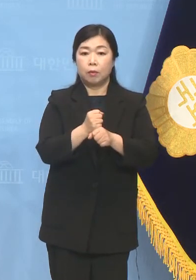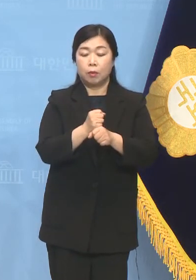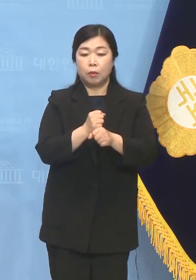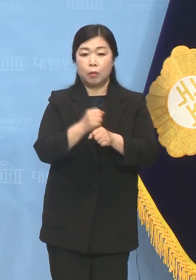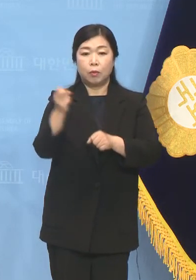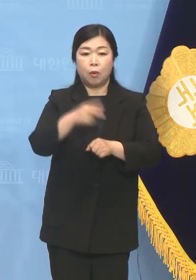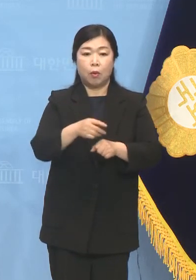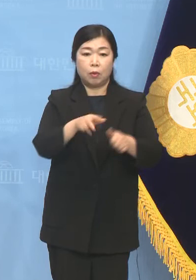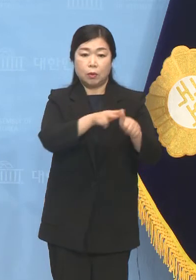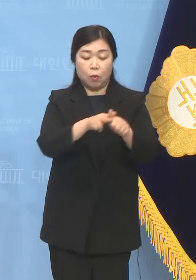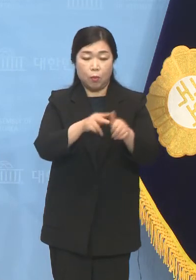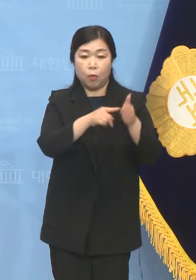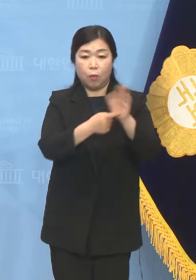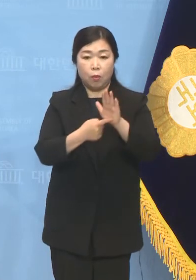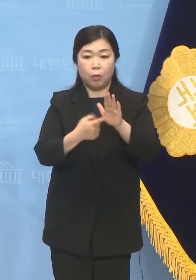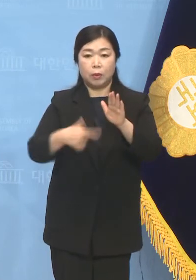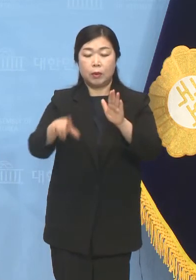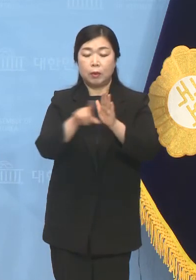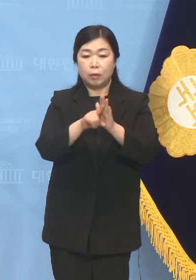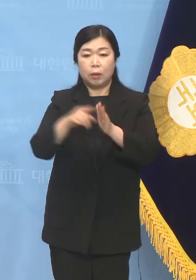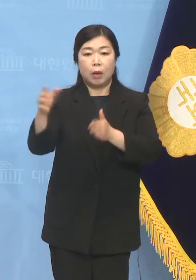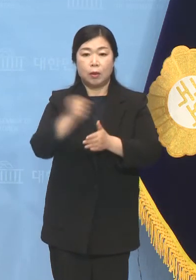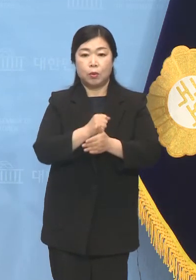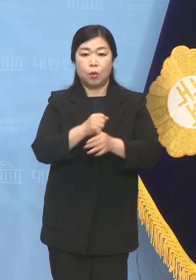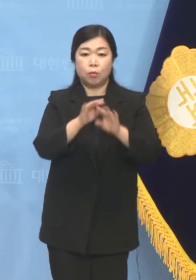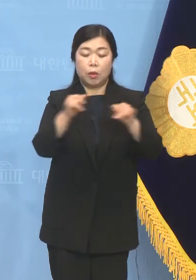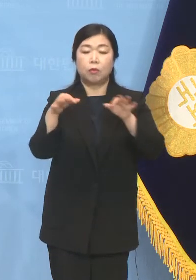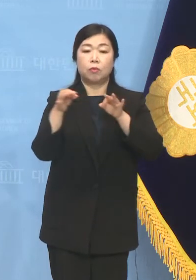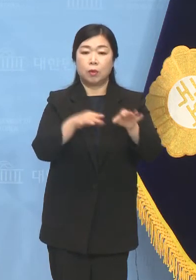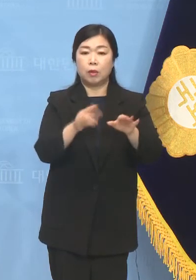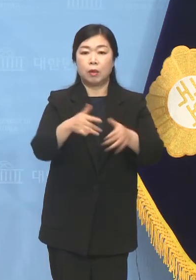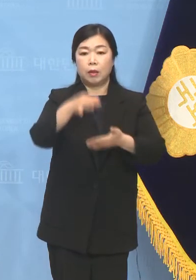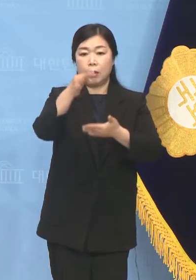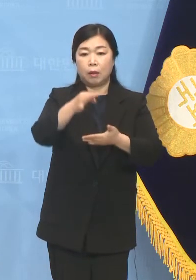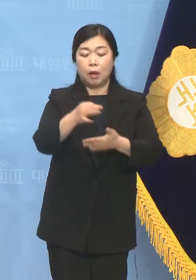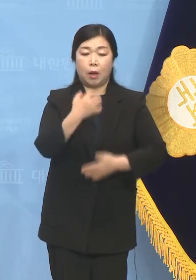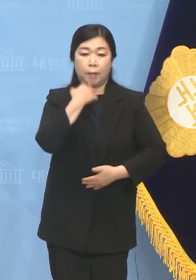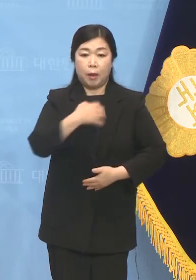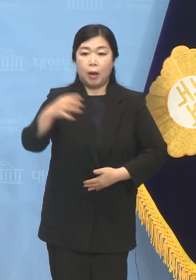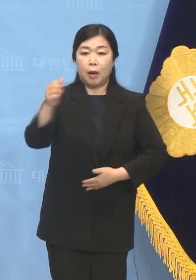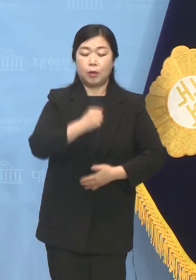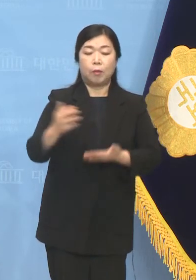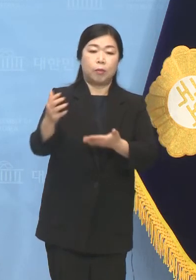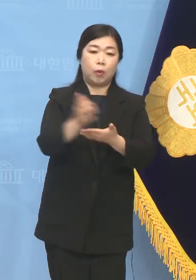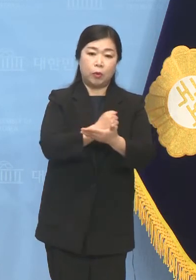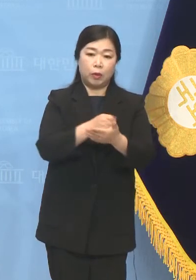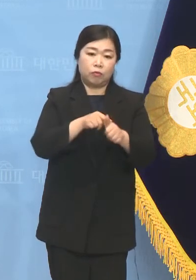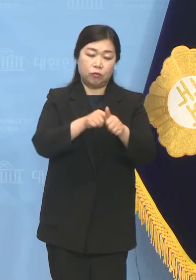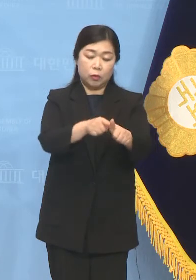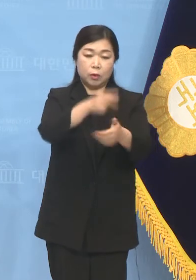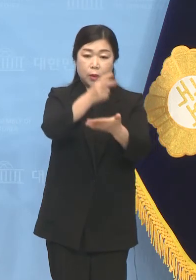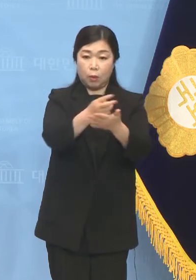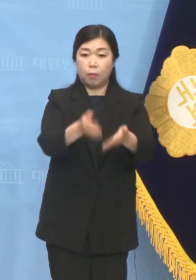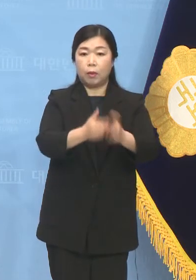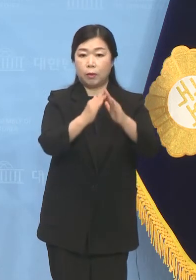공무상 미공개 정보를 통한 부동산 투기 등 재산상 이익 취득에 대한 몰수 추징 제도